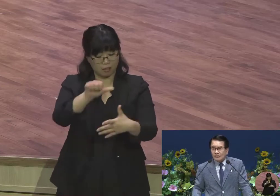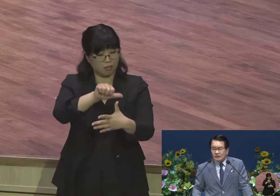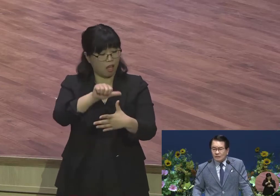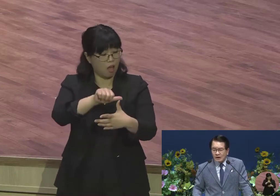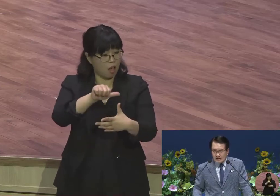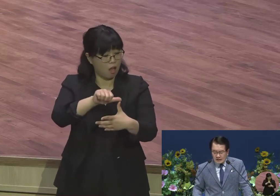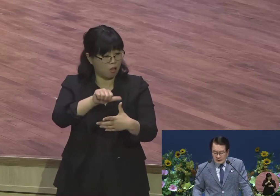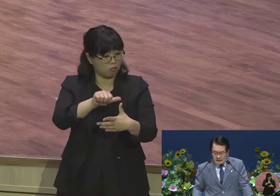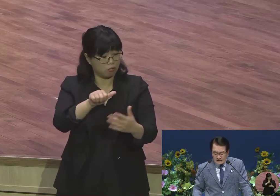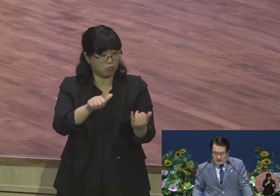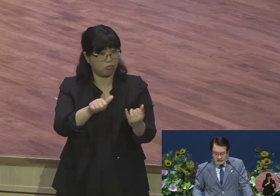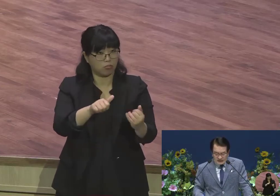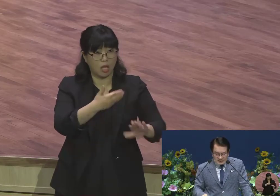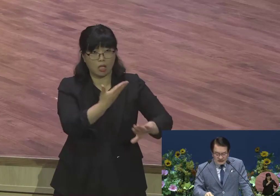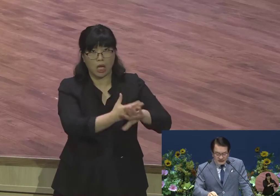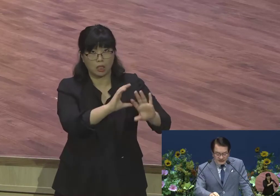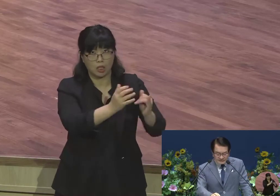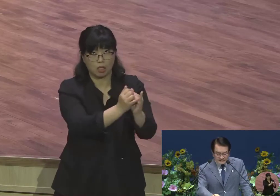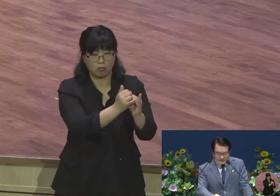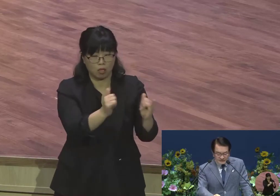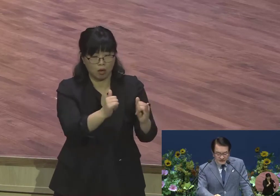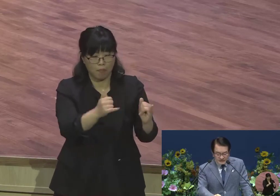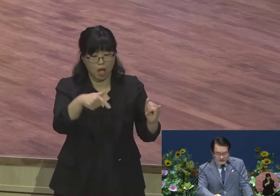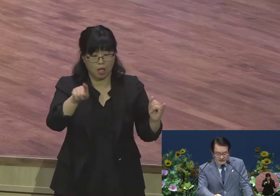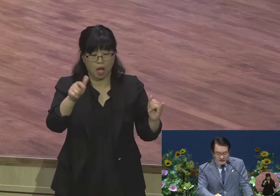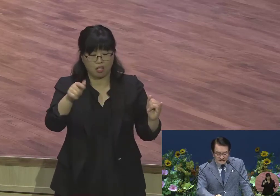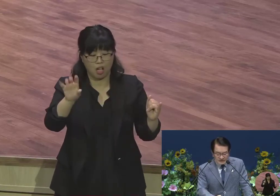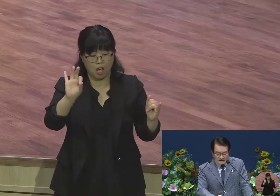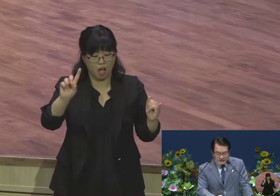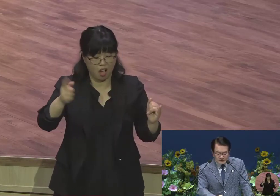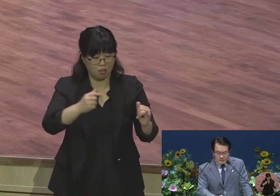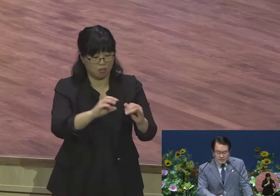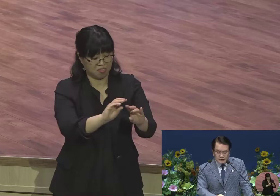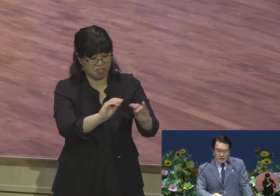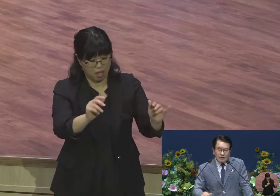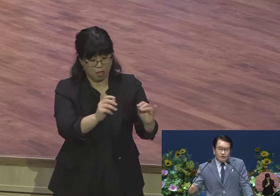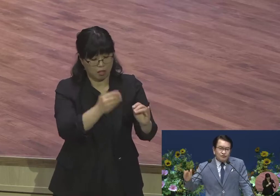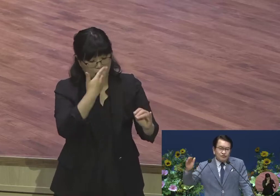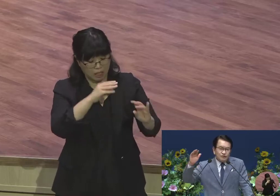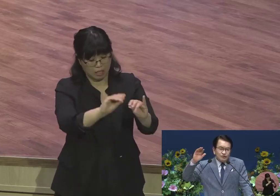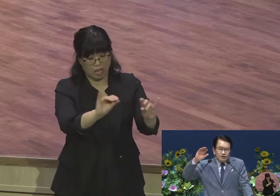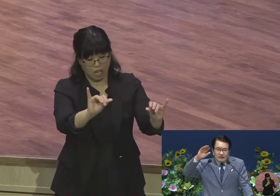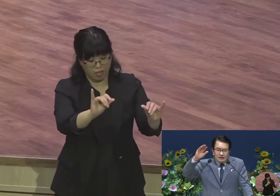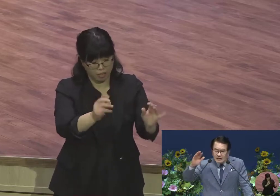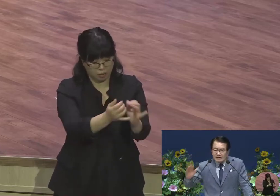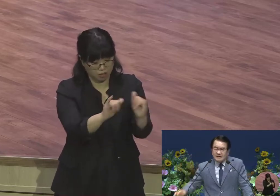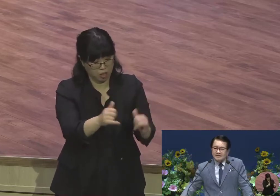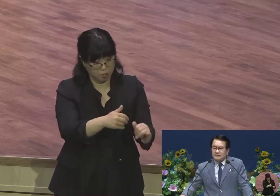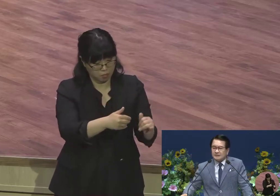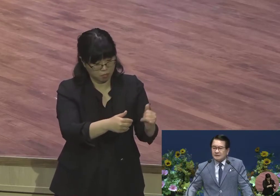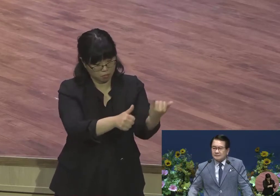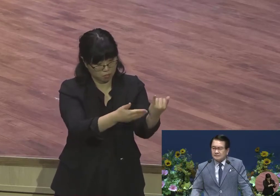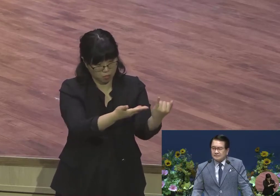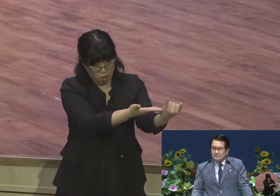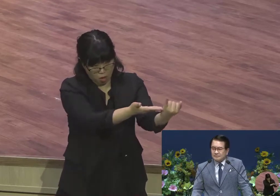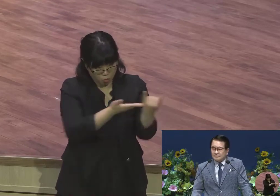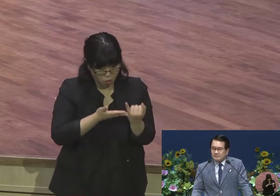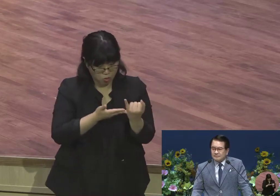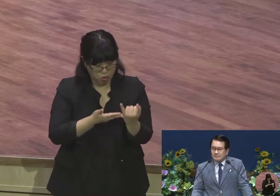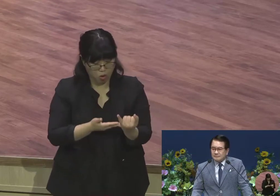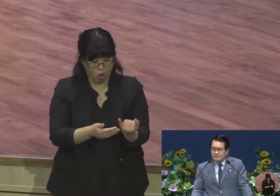둘이나 데려 결혼하니까 그렇게 사니까 이런 애서의 삶은요 육신주의 그 자체였습니다